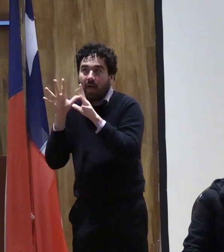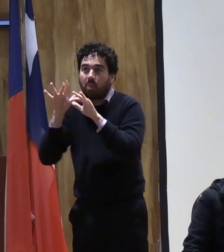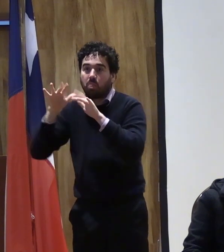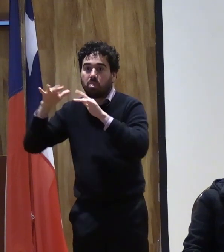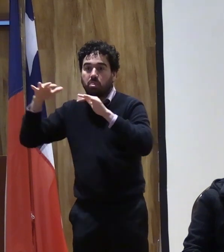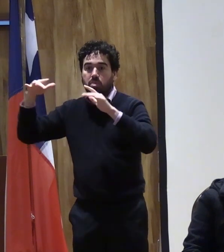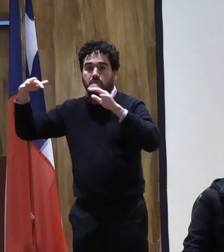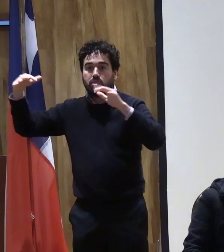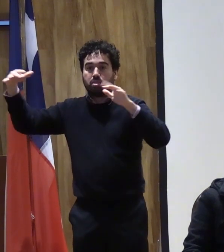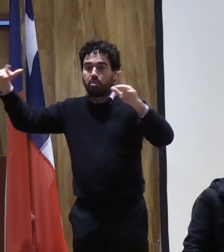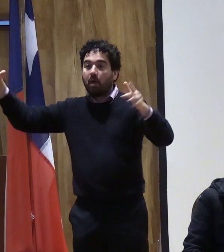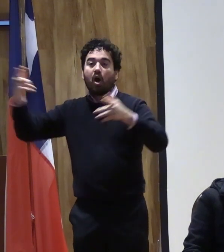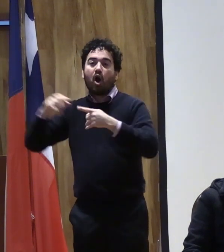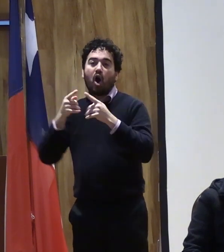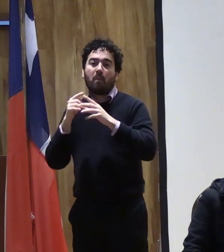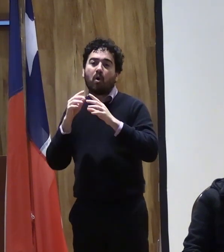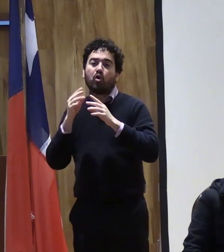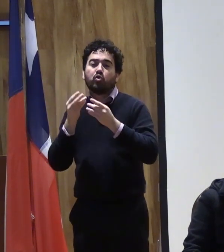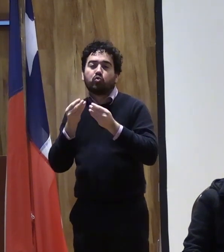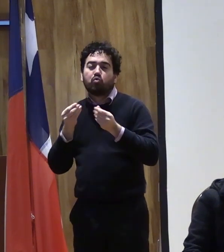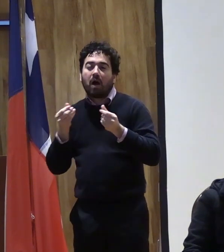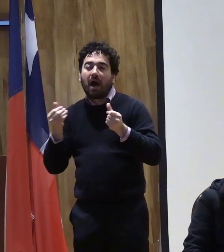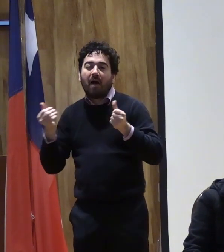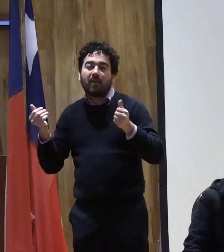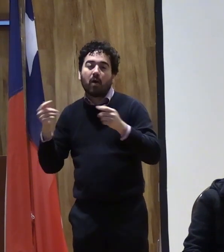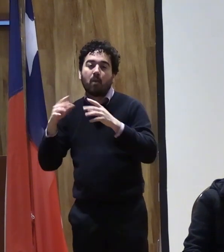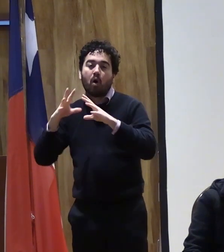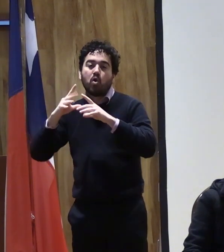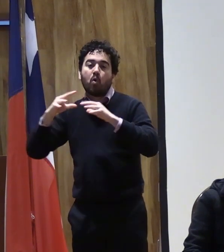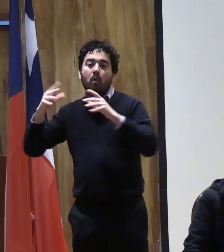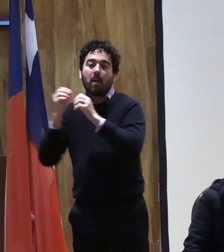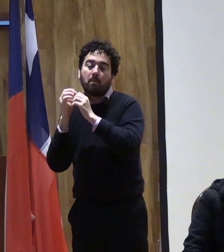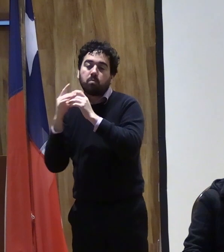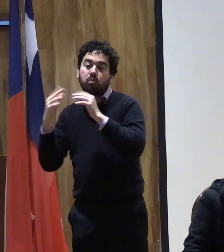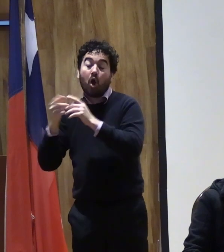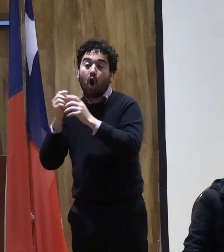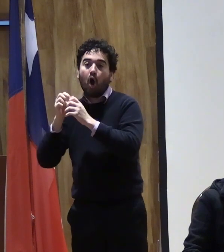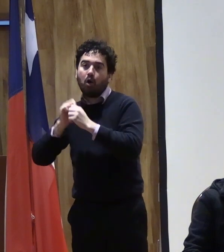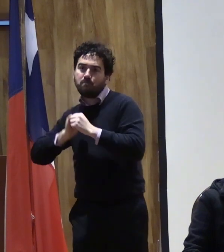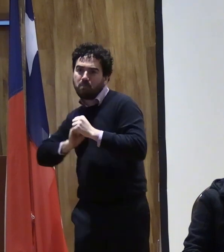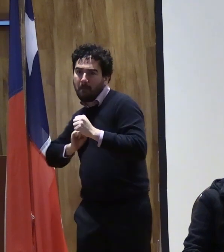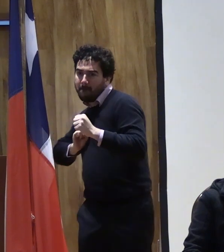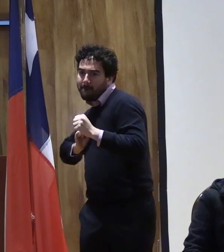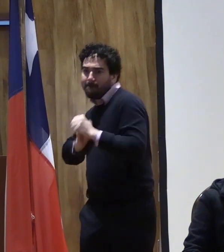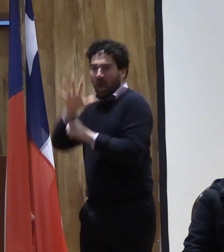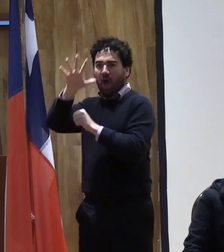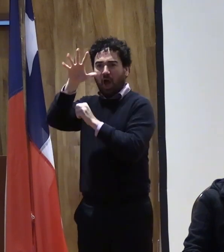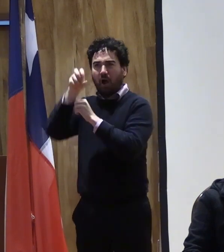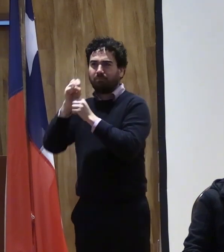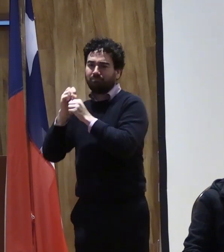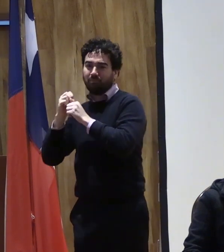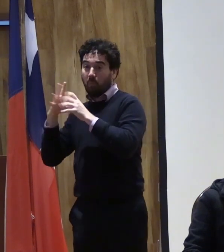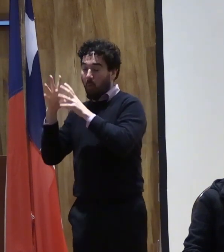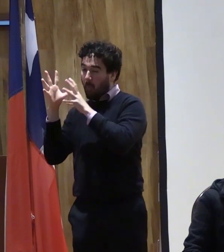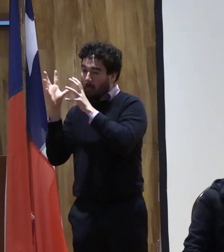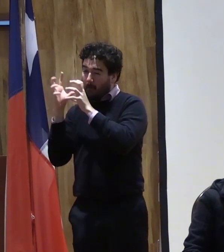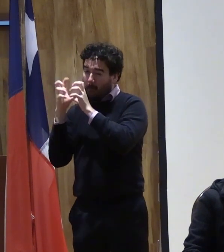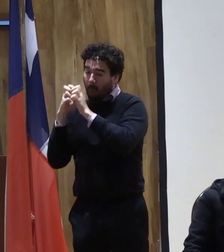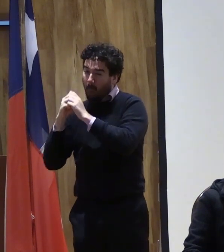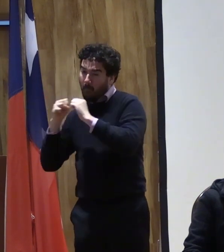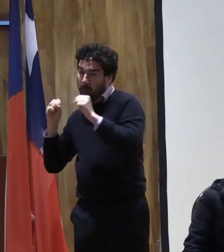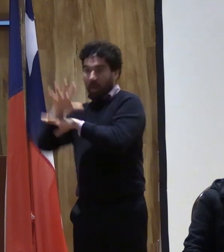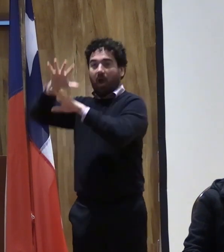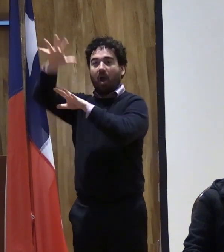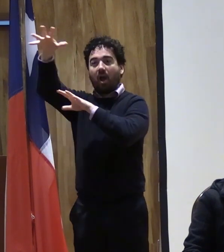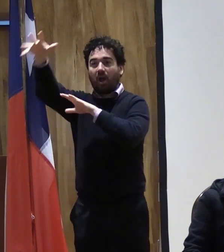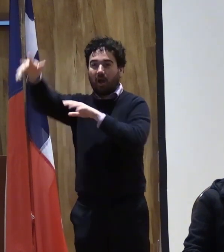nebulosa planetaria o a veces violentamente en una supernova. Y entonces el material procesado por las estrellas